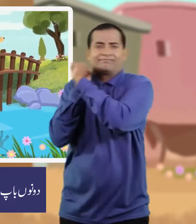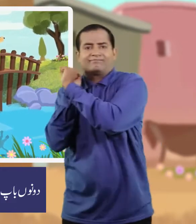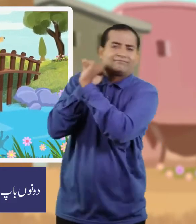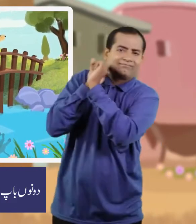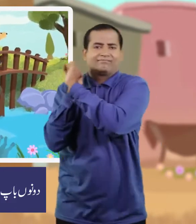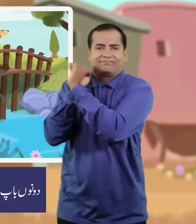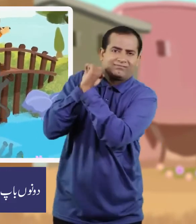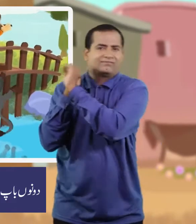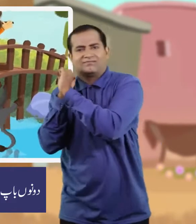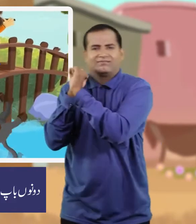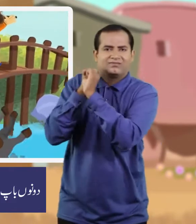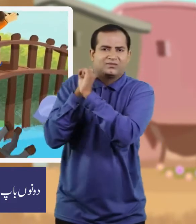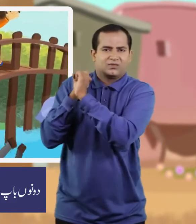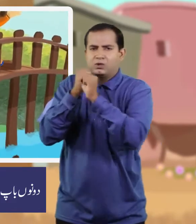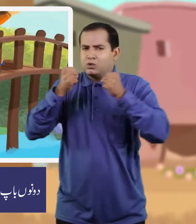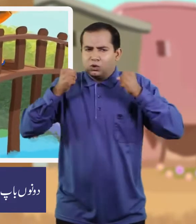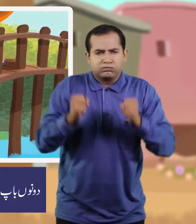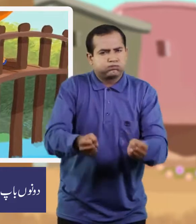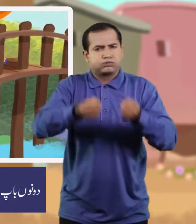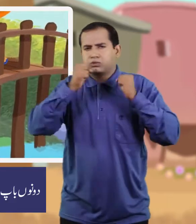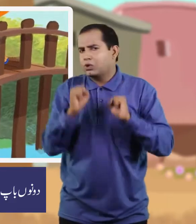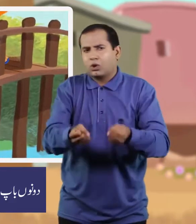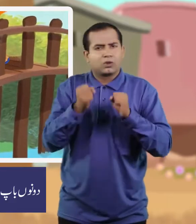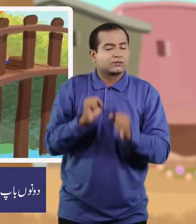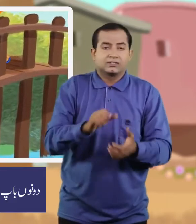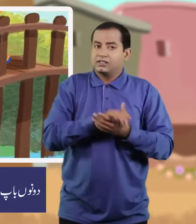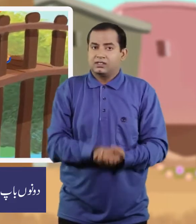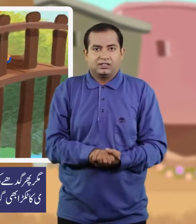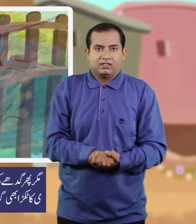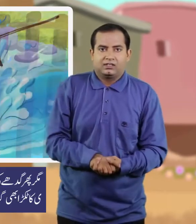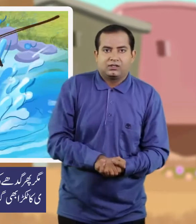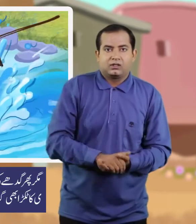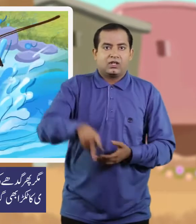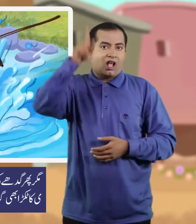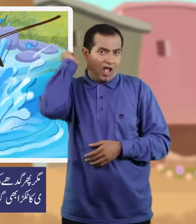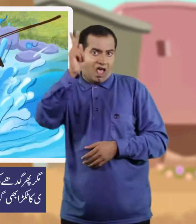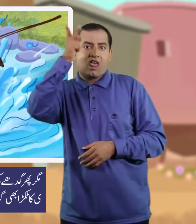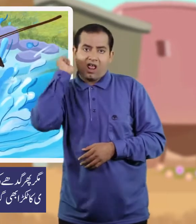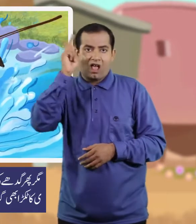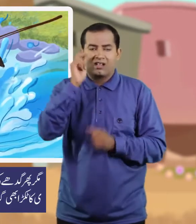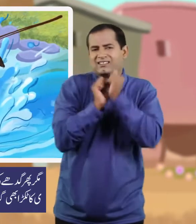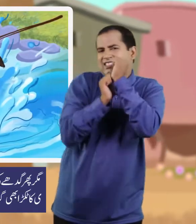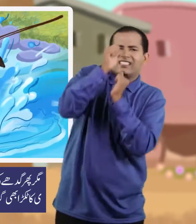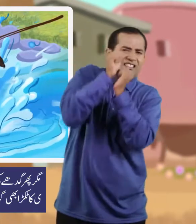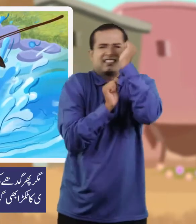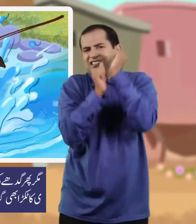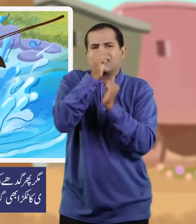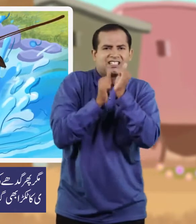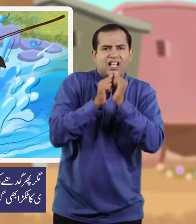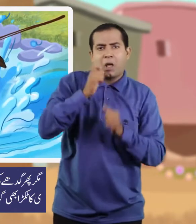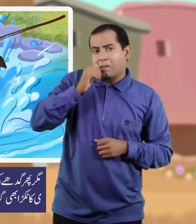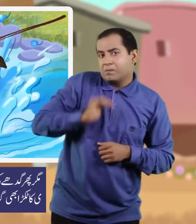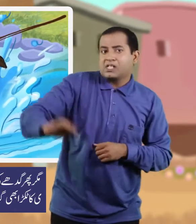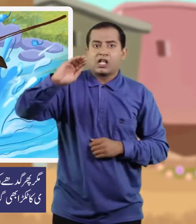घदे की हरकत की वज़ा से बेटे ने अपना तवाजन खो दिया खुद गिरते गिरते लकड़ी का टुकड़ा भी गिरा